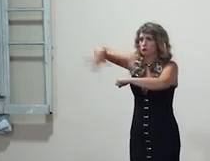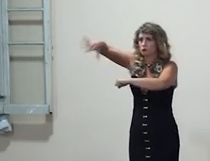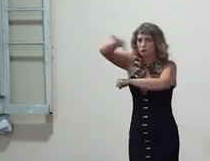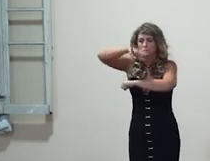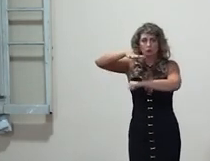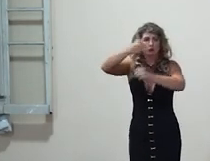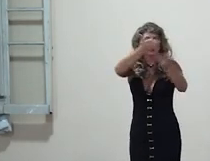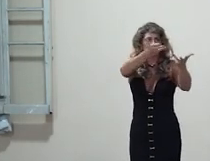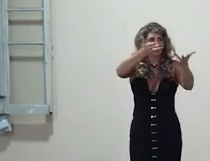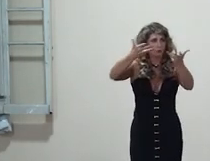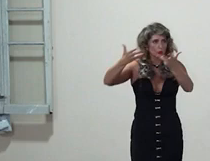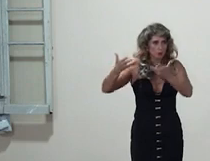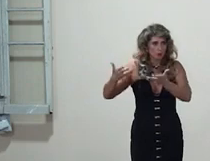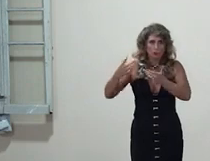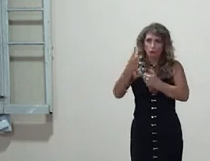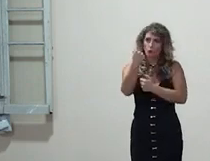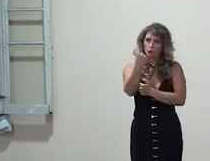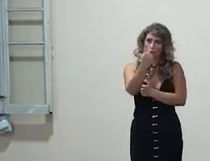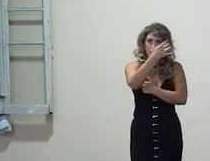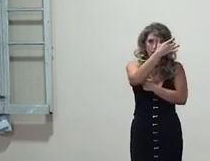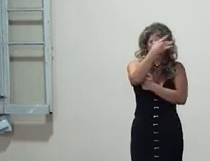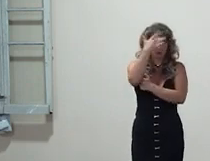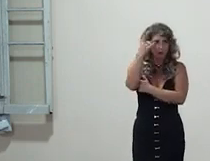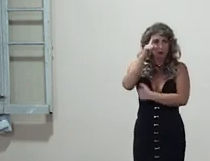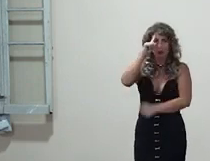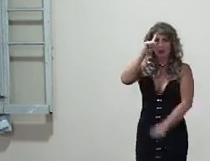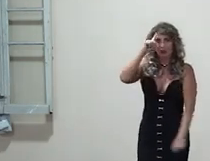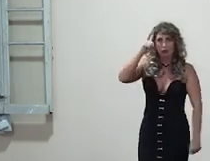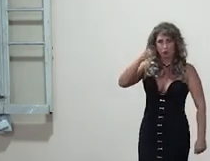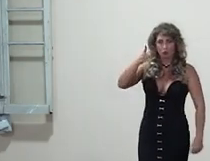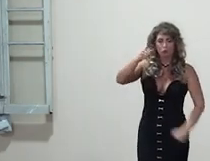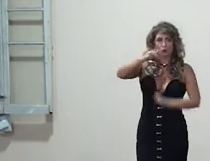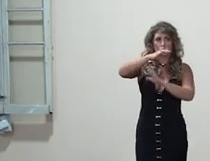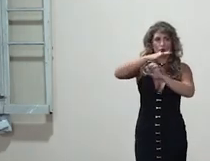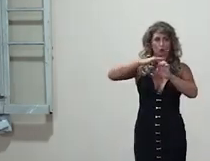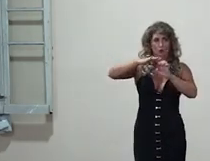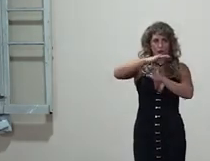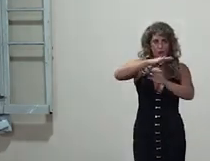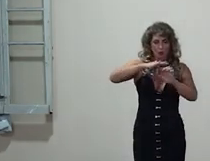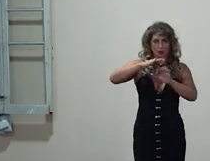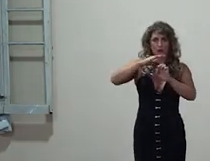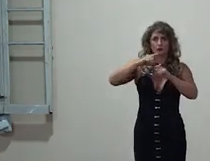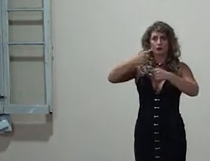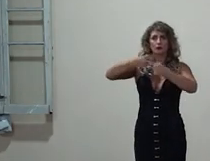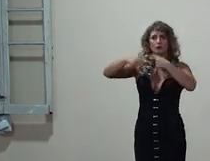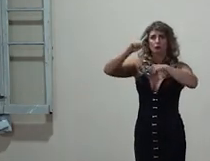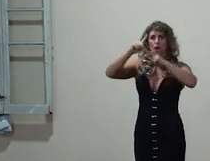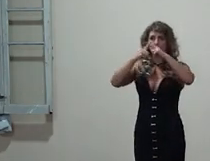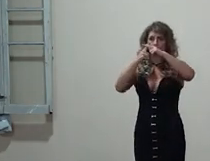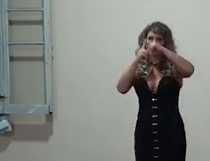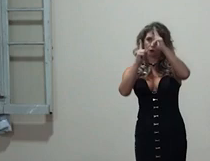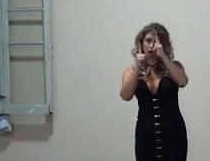E eu recebi uma pessoa que era dono da empresa que desenvolveu para a Coca-Cola